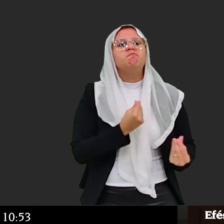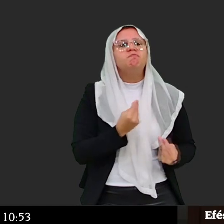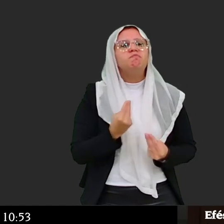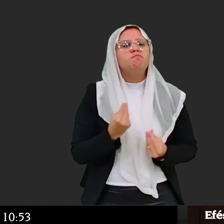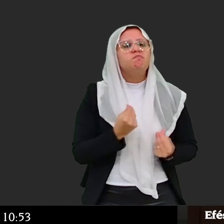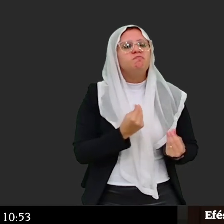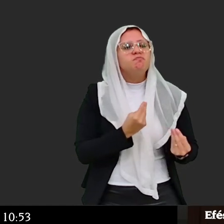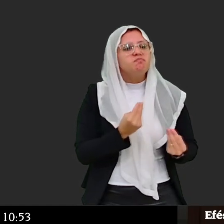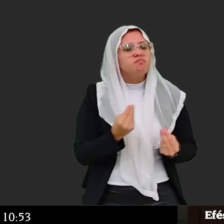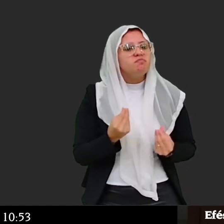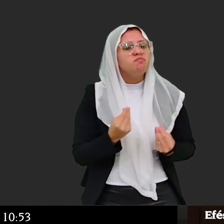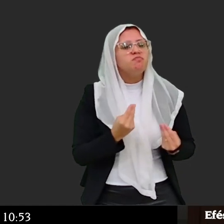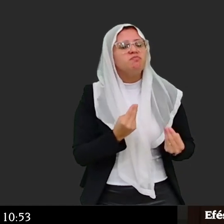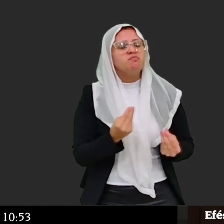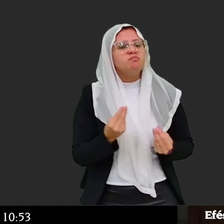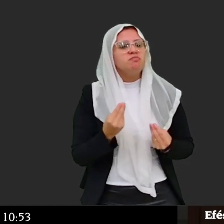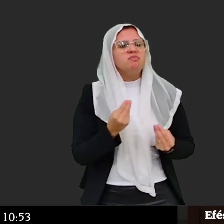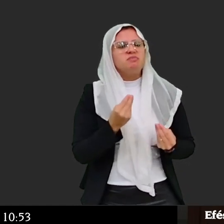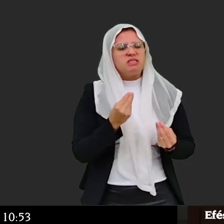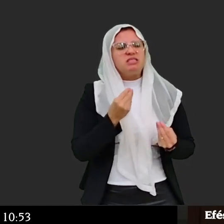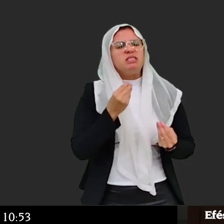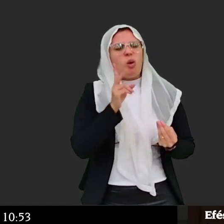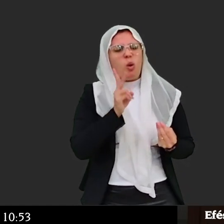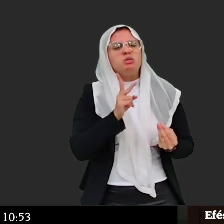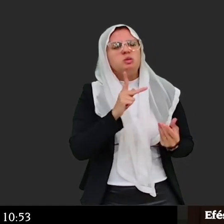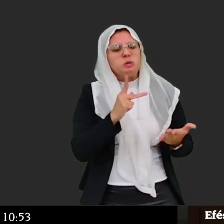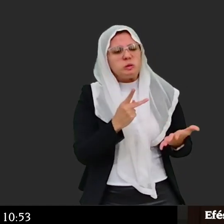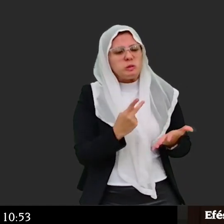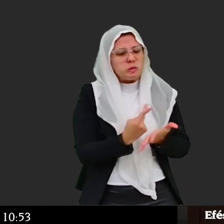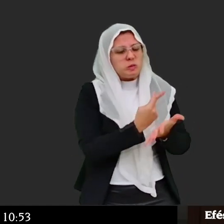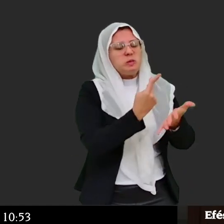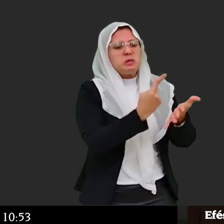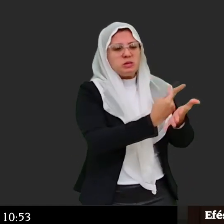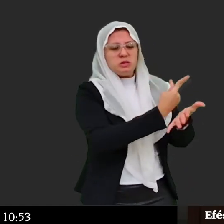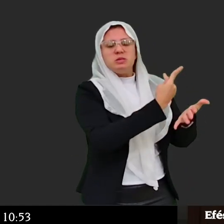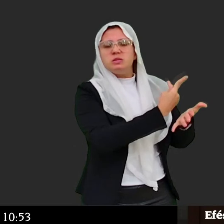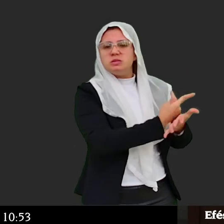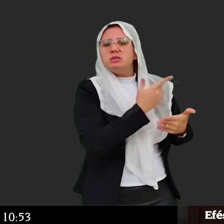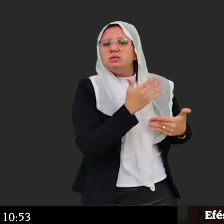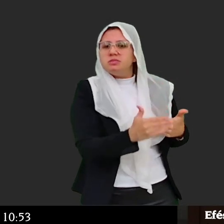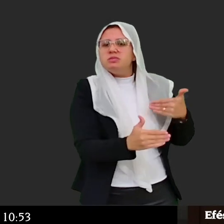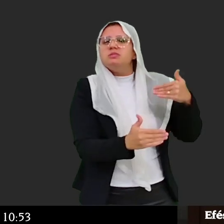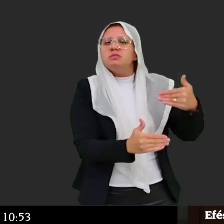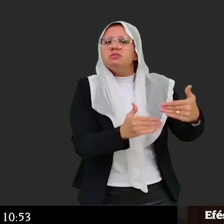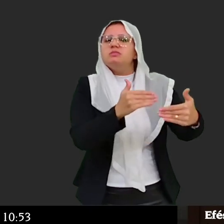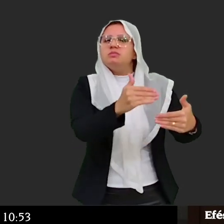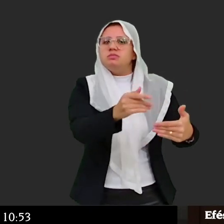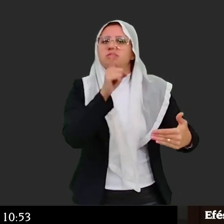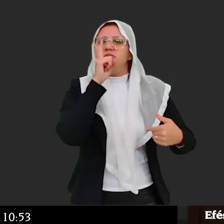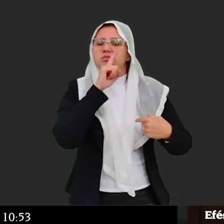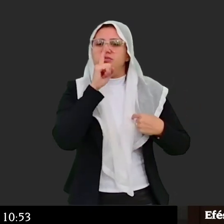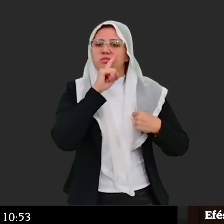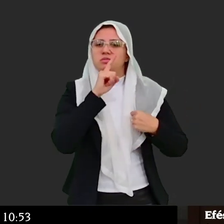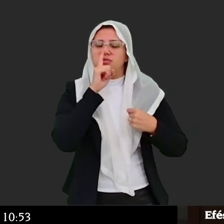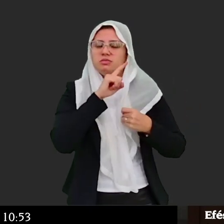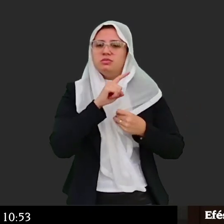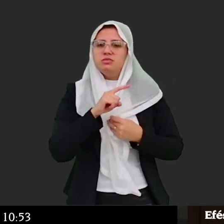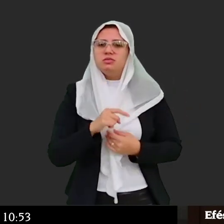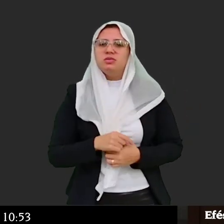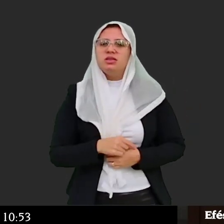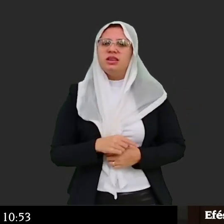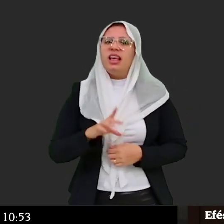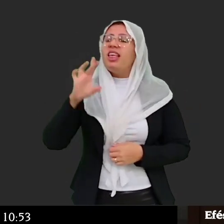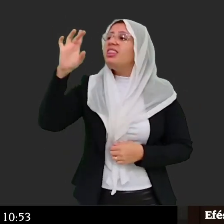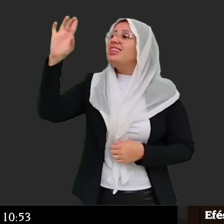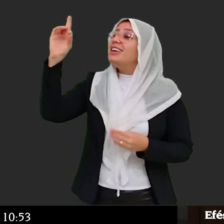com avidez cometerem toda a impureza. São aqueles, irmãos, que perdendo a sensibilidade daquilo que é de